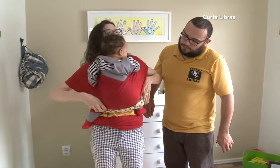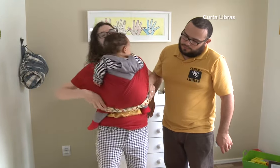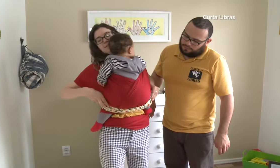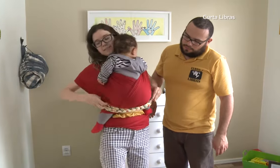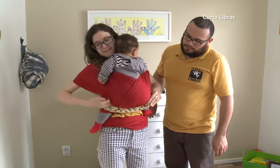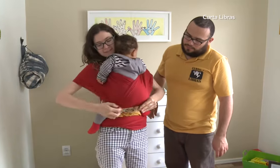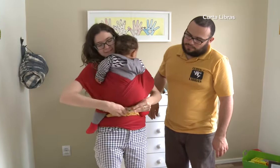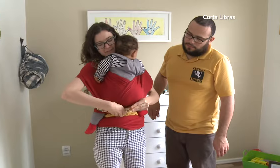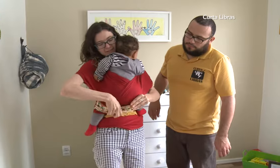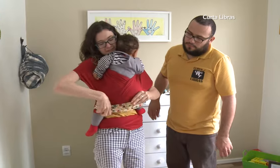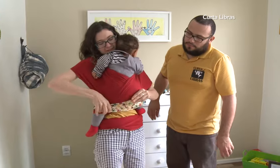Tá pronto.